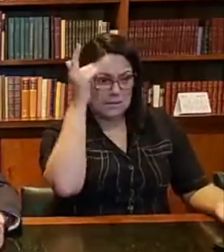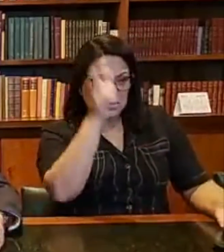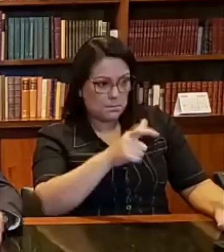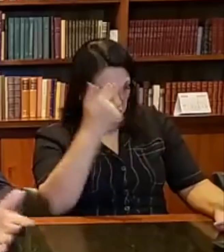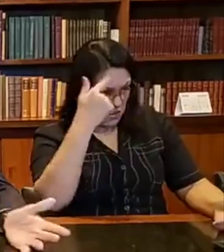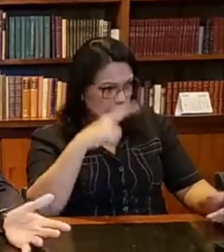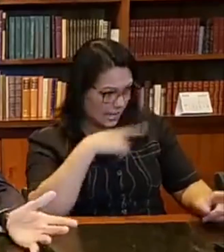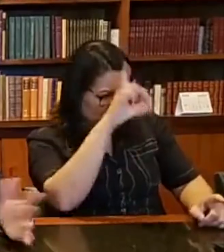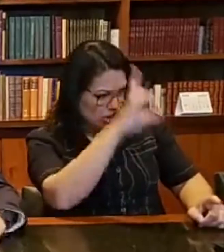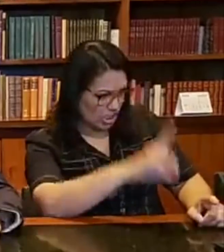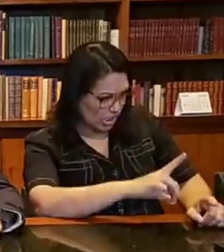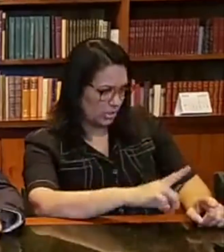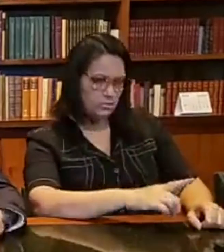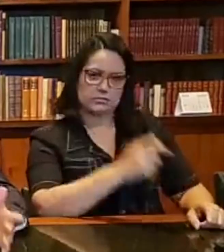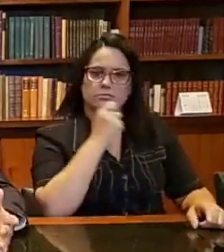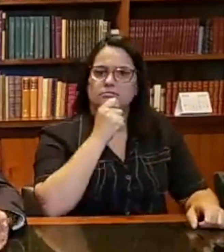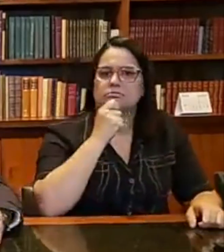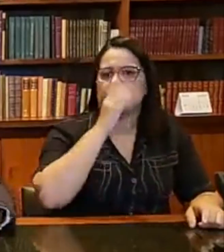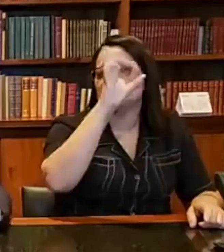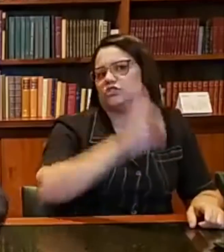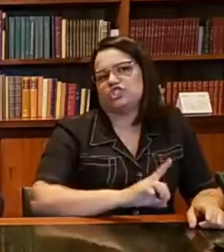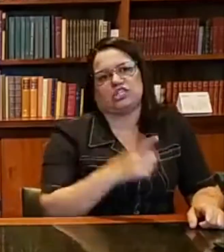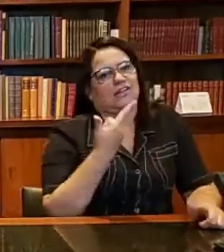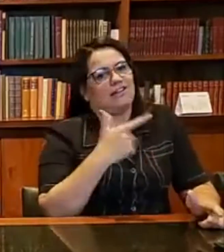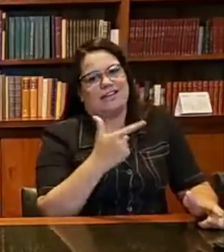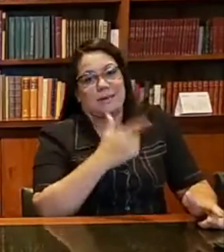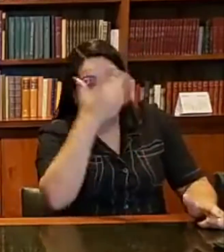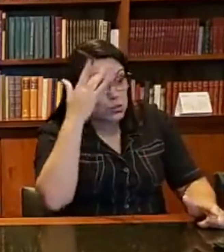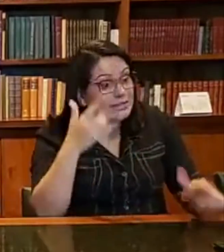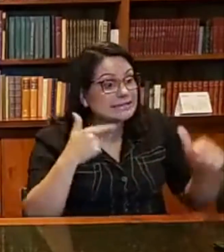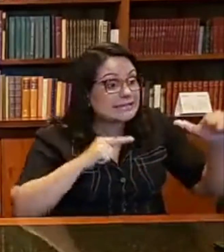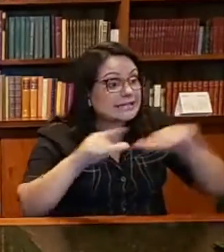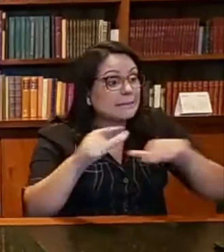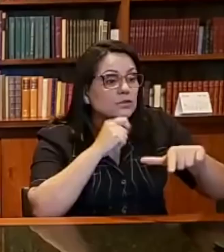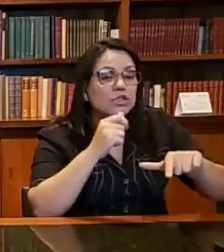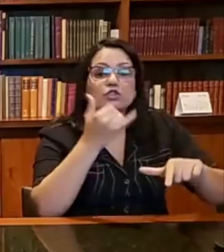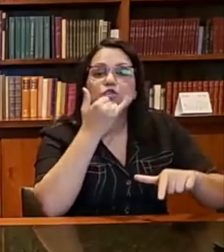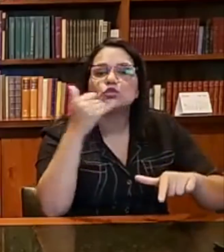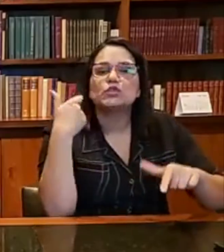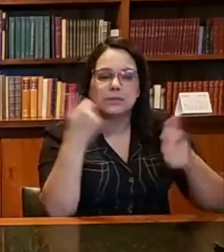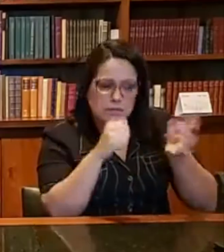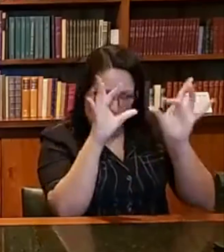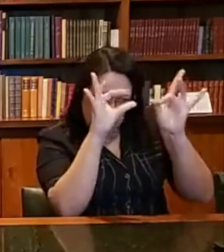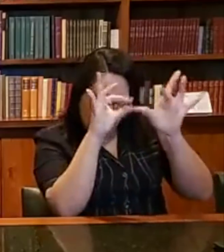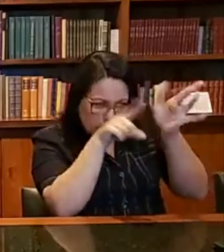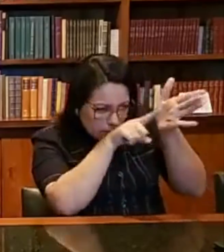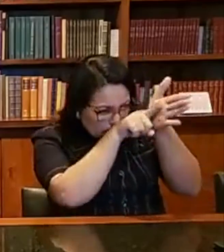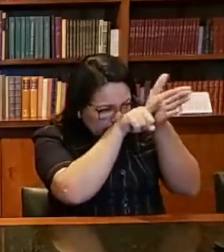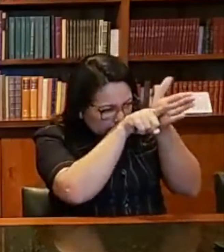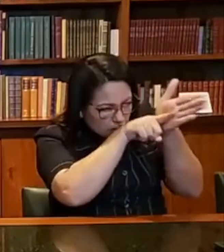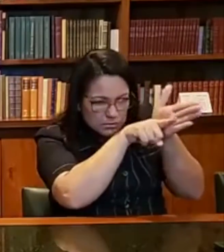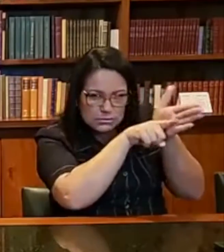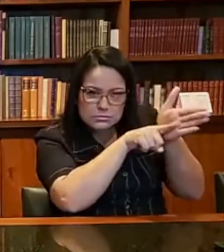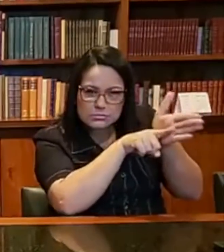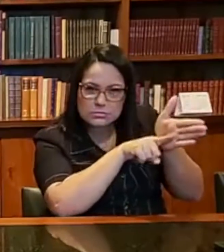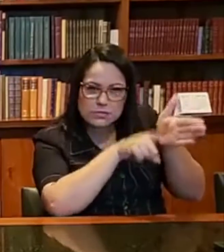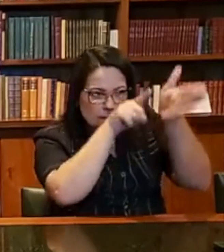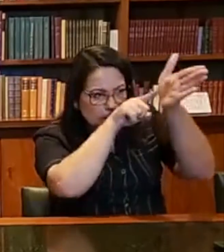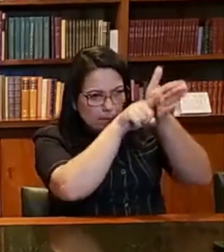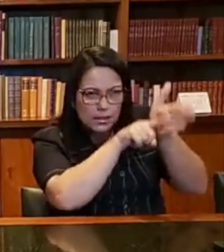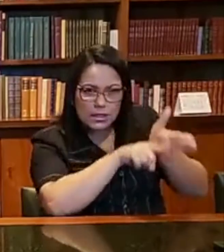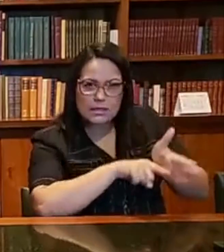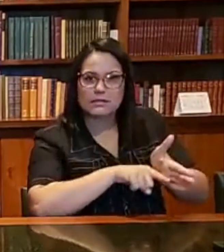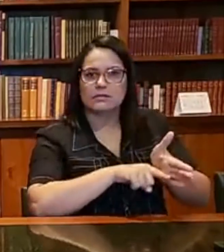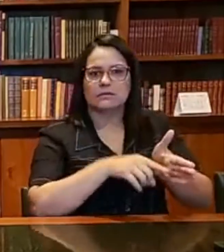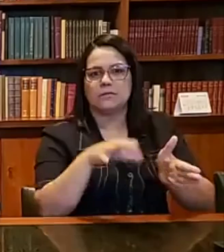tinha direito. Tá? E não tem direito. Então a gente lamenta esse pente fino que está sendo feito. Eu acho que mais